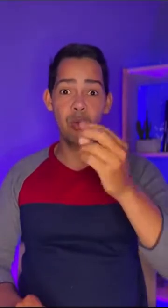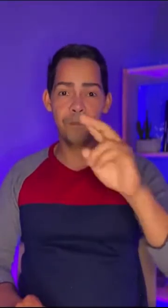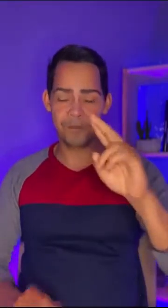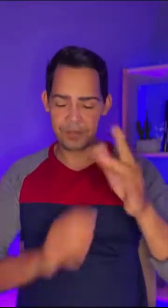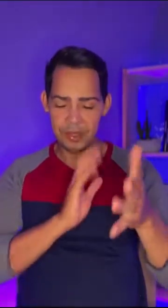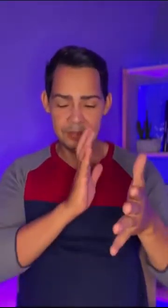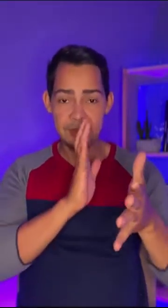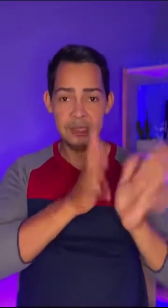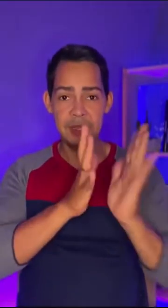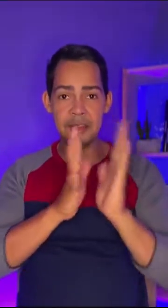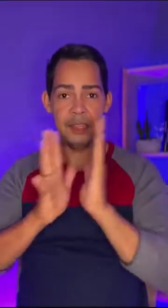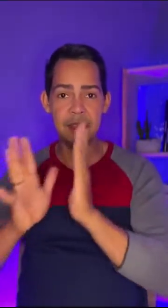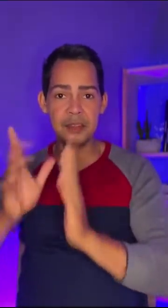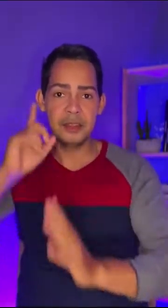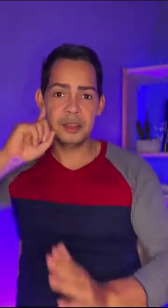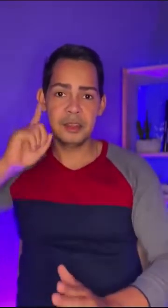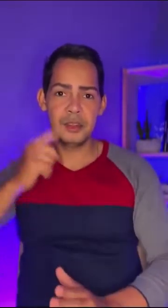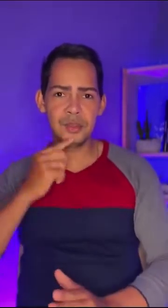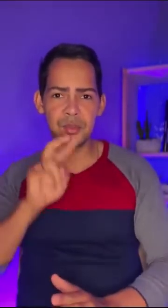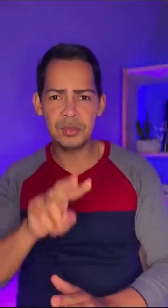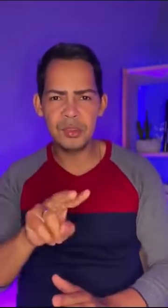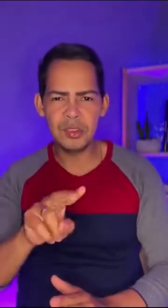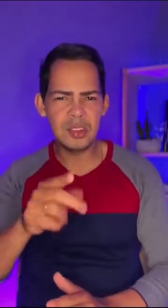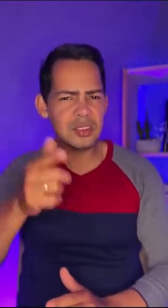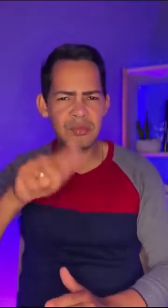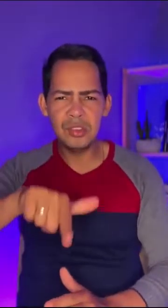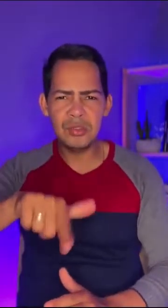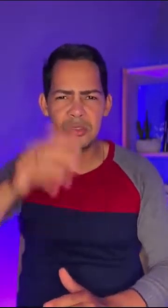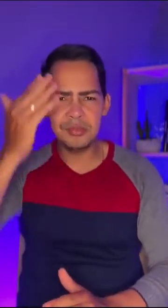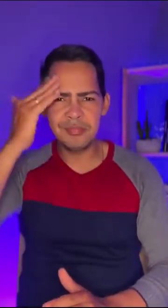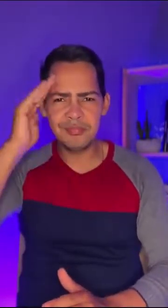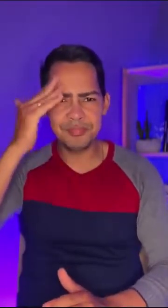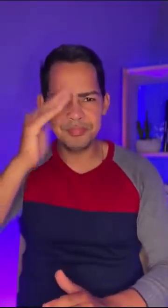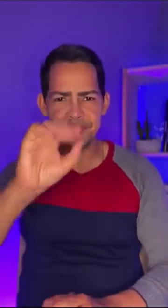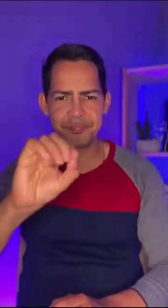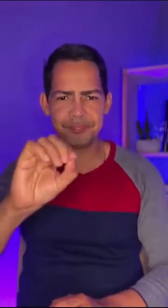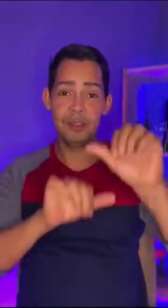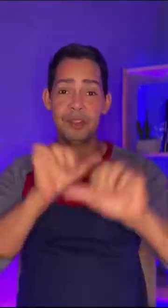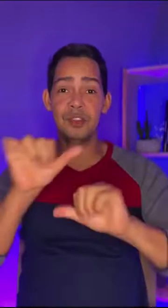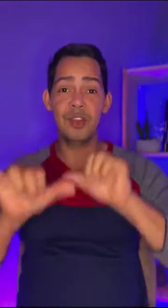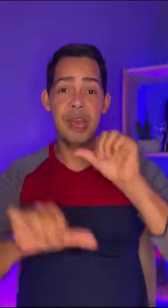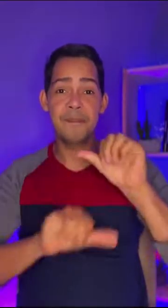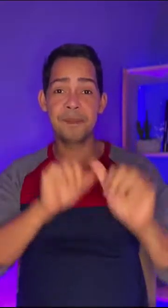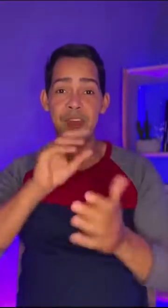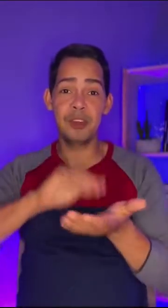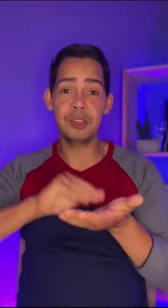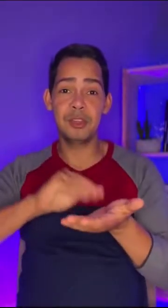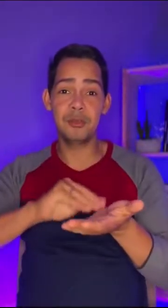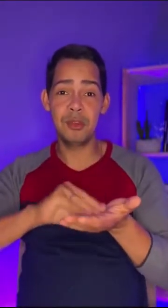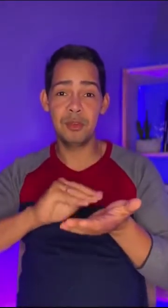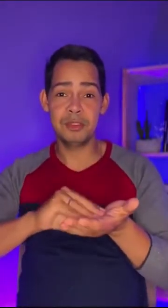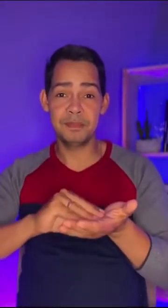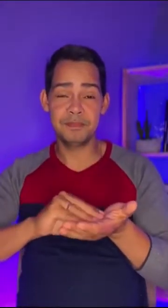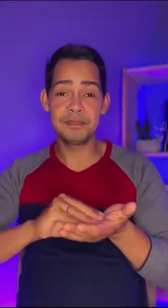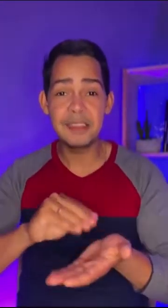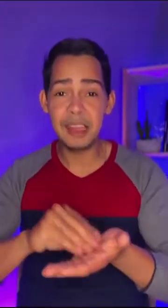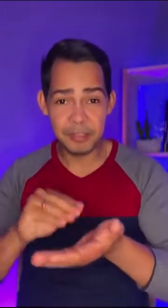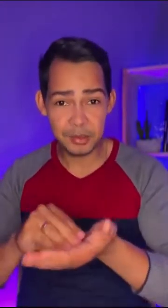Ou sinalizei. E o surdo viu e falou assim, de novo, preciso trocar, tá faltando alguma coisa. Tá